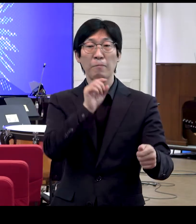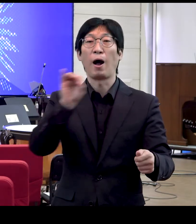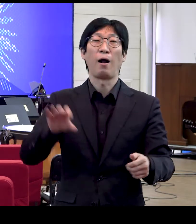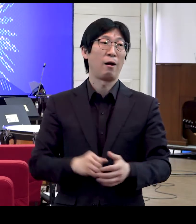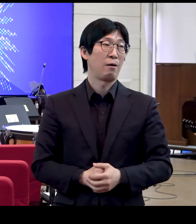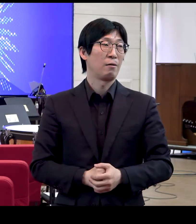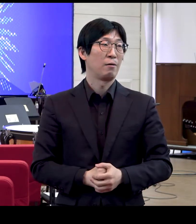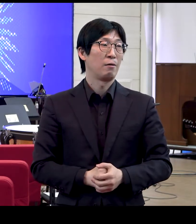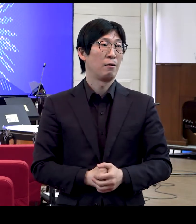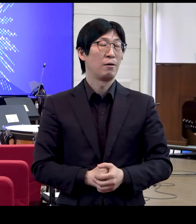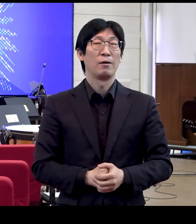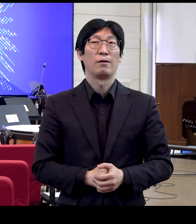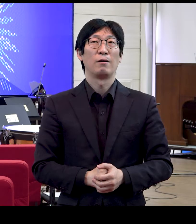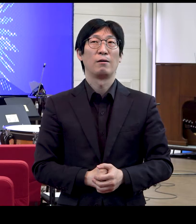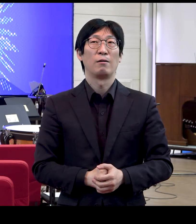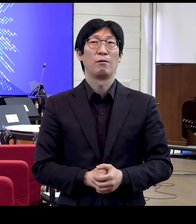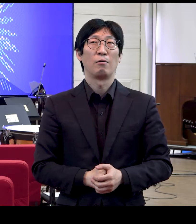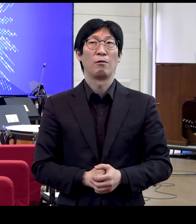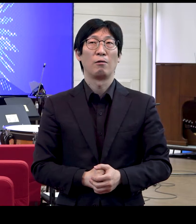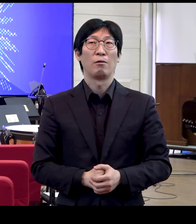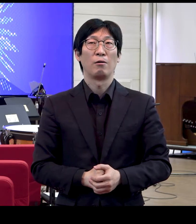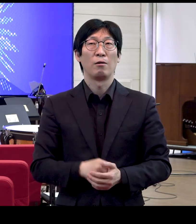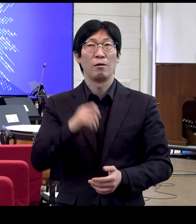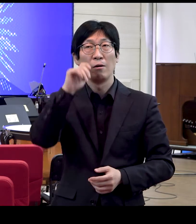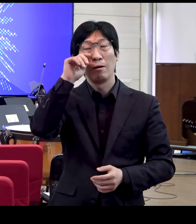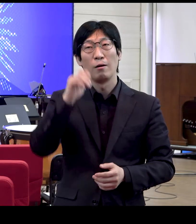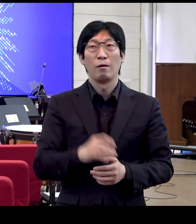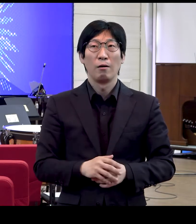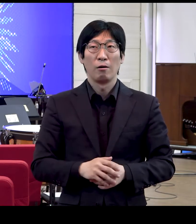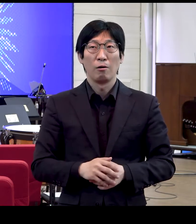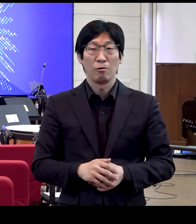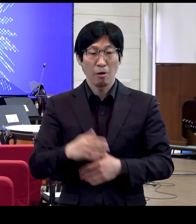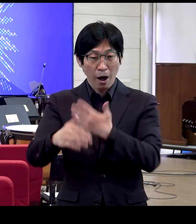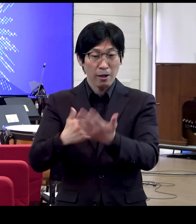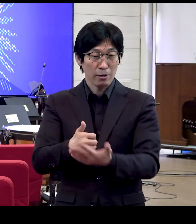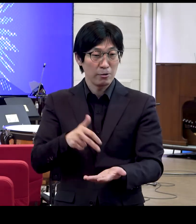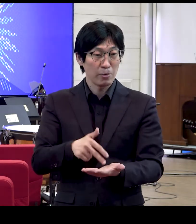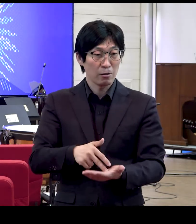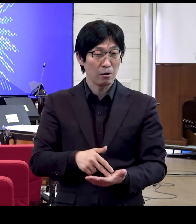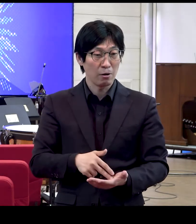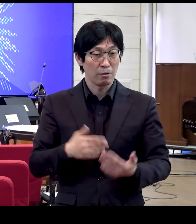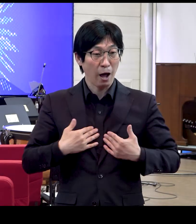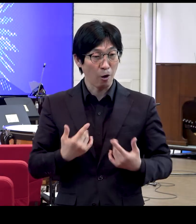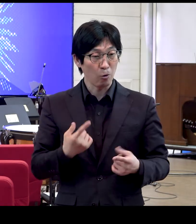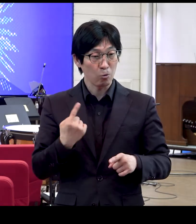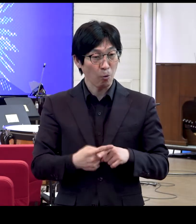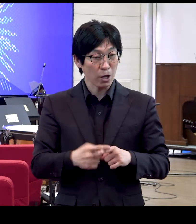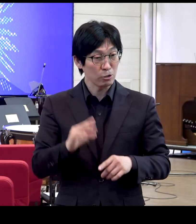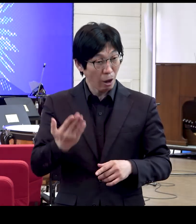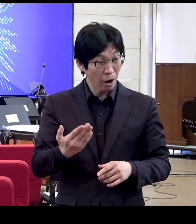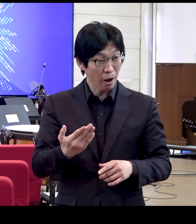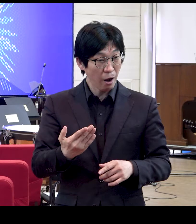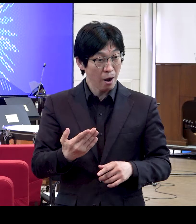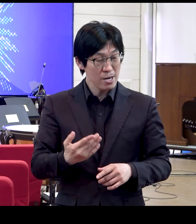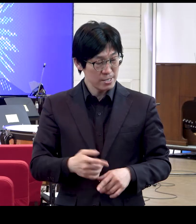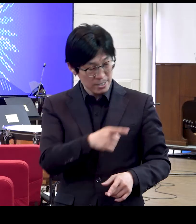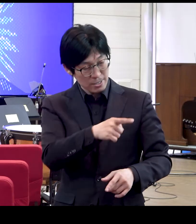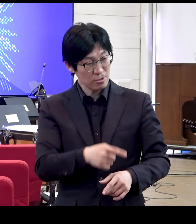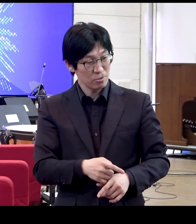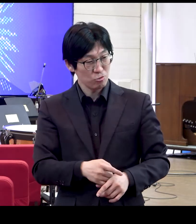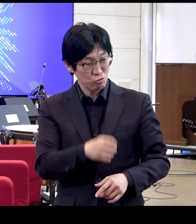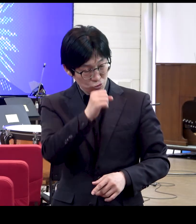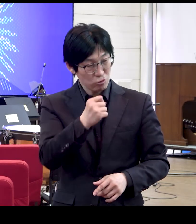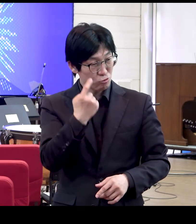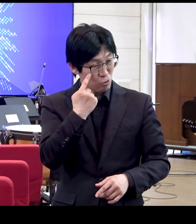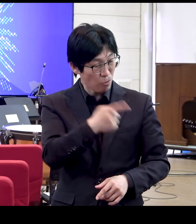예. 그러면 이것은요, 감히 하나님처럼 되려고 해 하는 괘씸죄 정도의 문제가 아니에요. 하나님처럼 되려고 한다는 것은요,